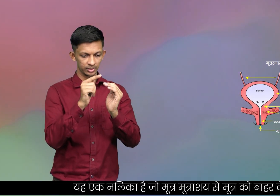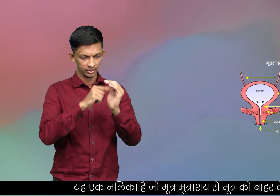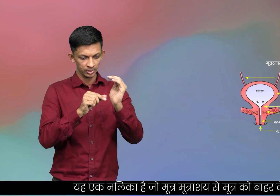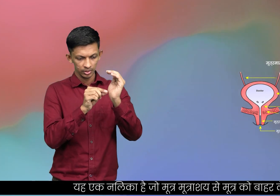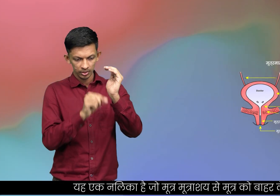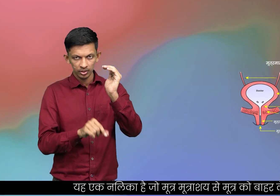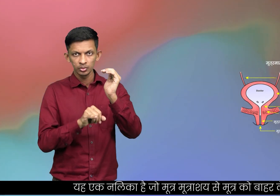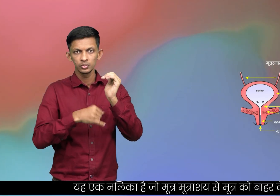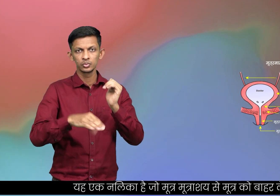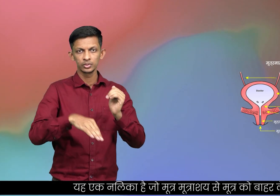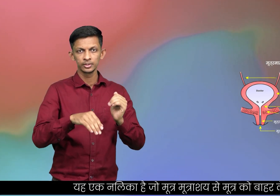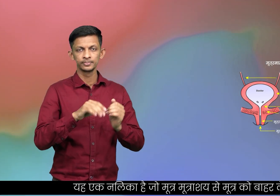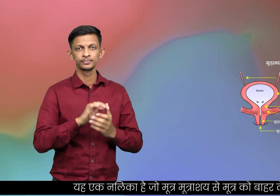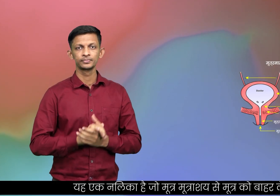यह एक नलिका है जो